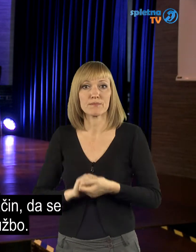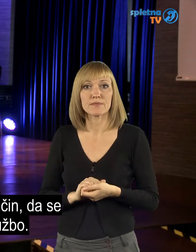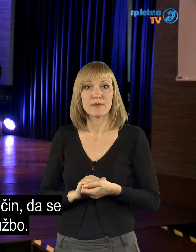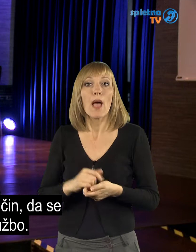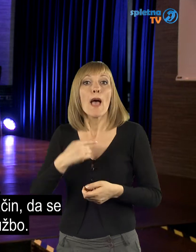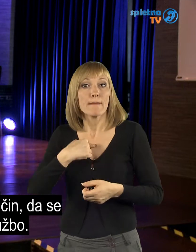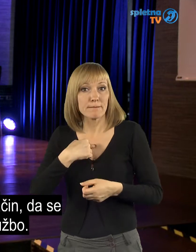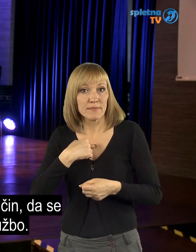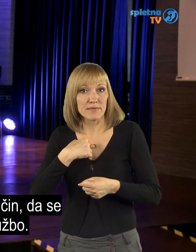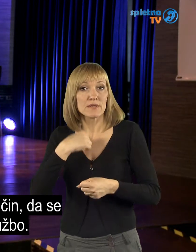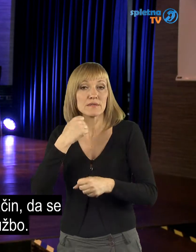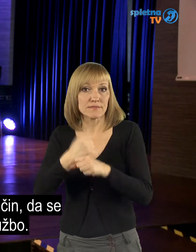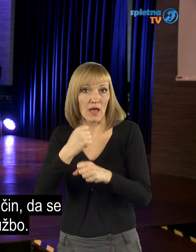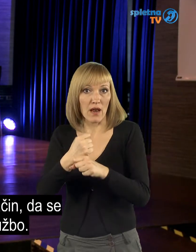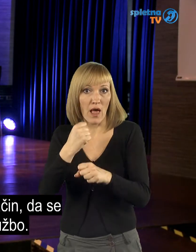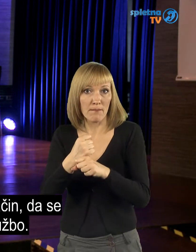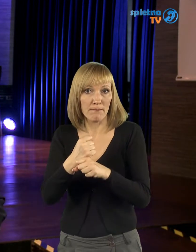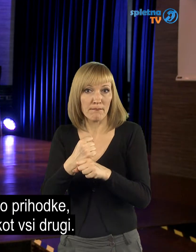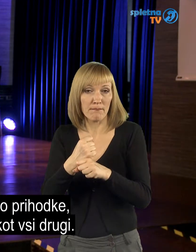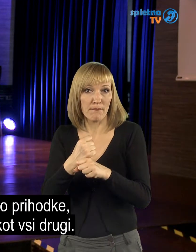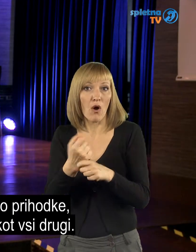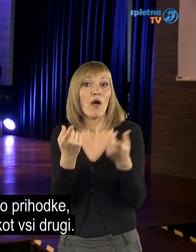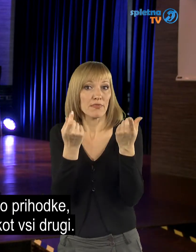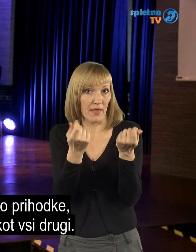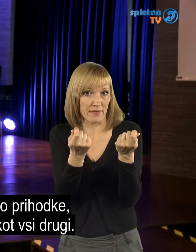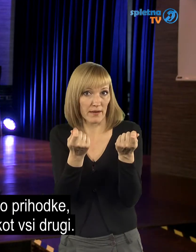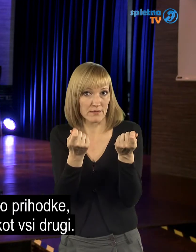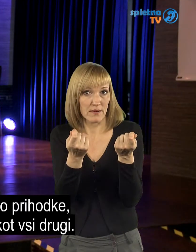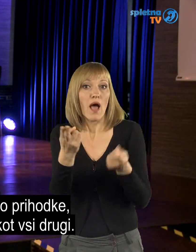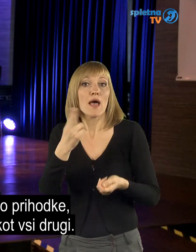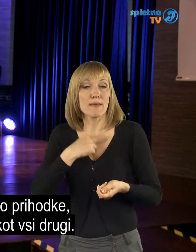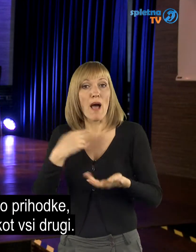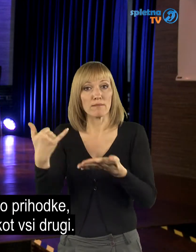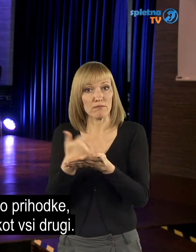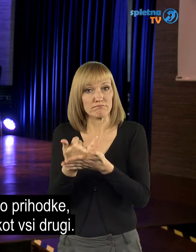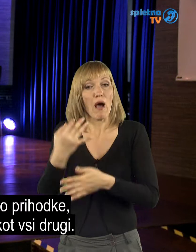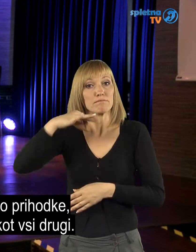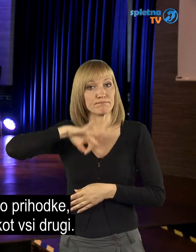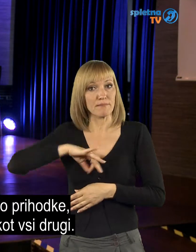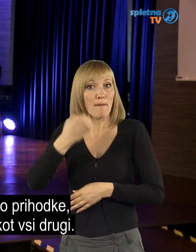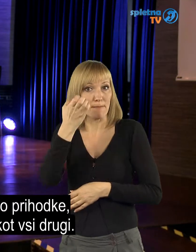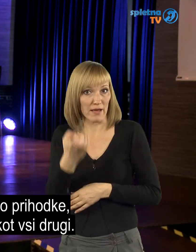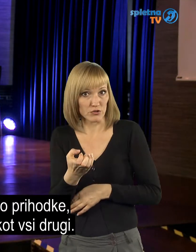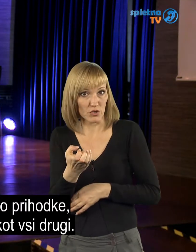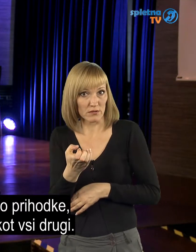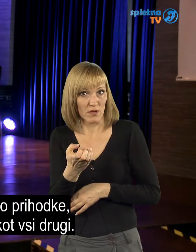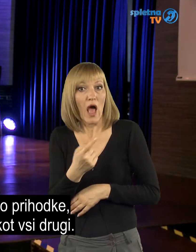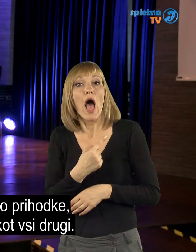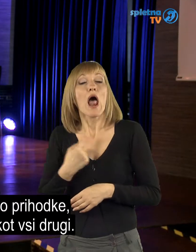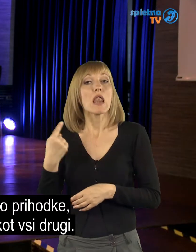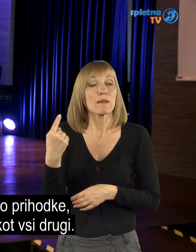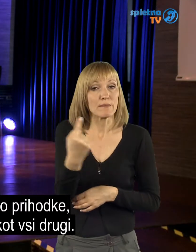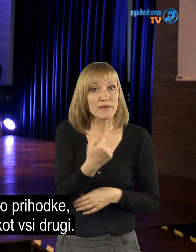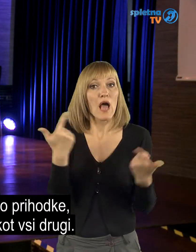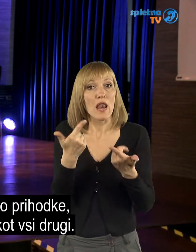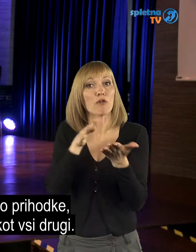the community in which we live. We earn money, so we have our income and we